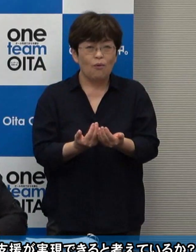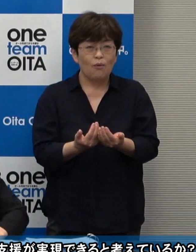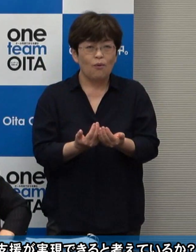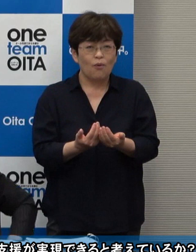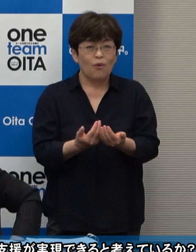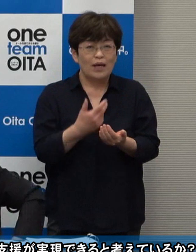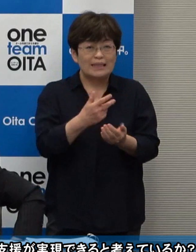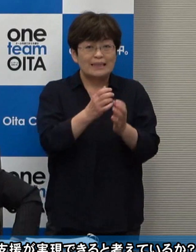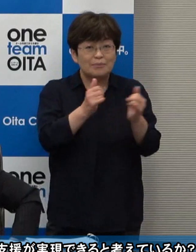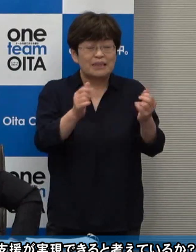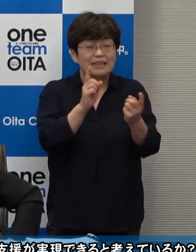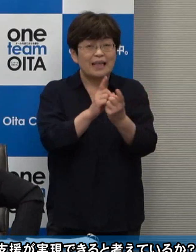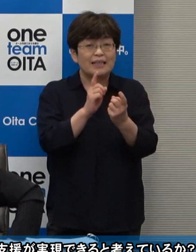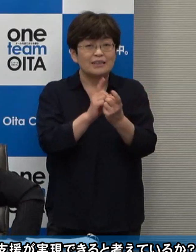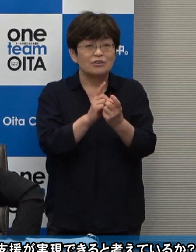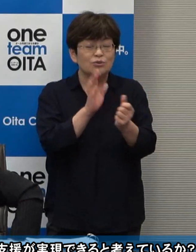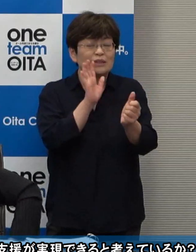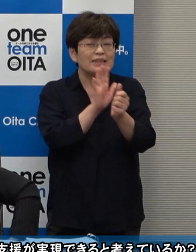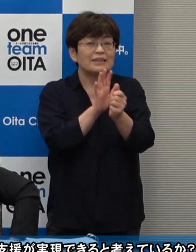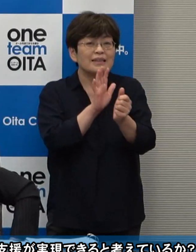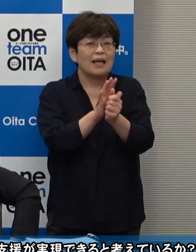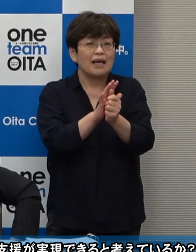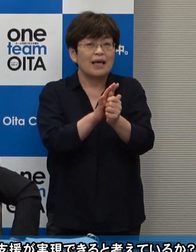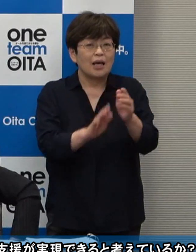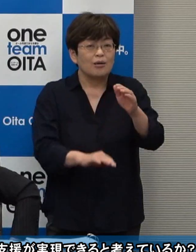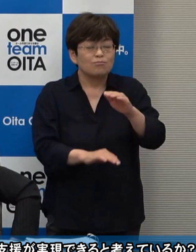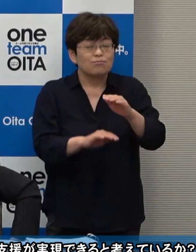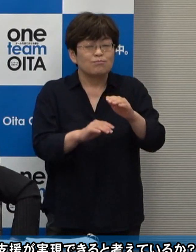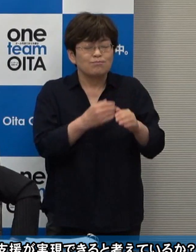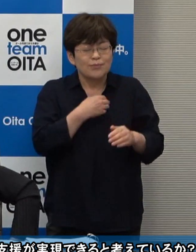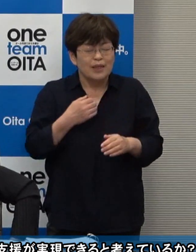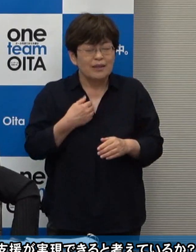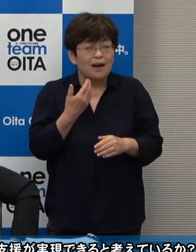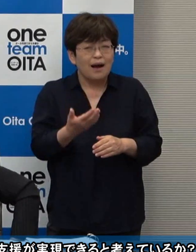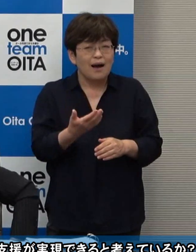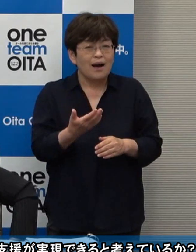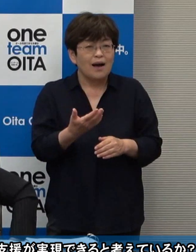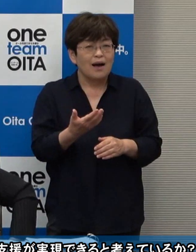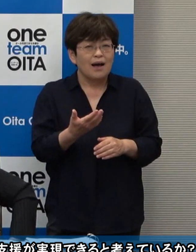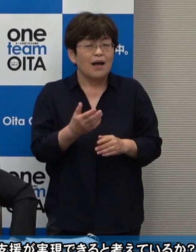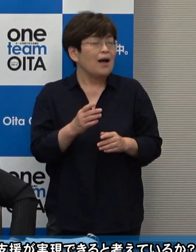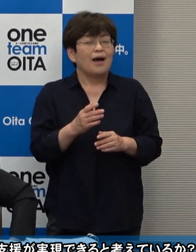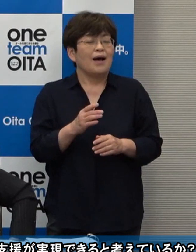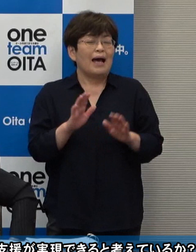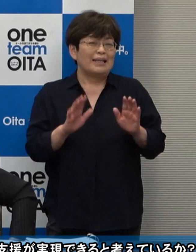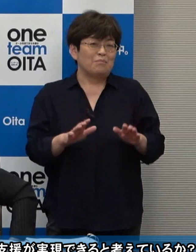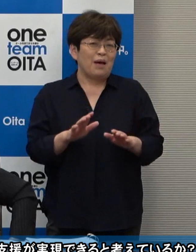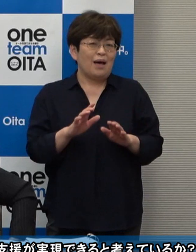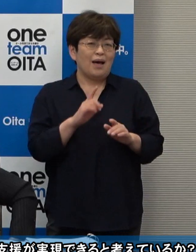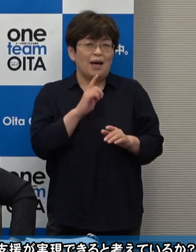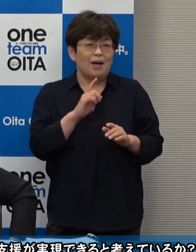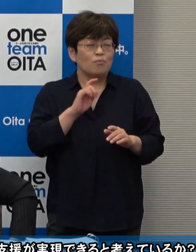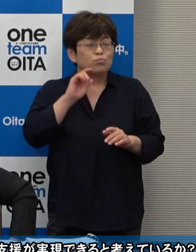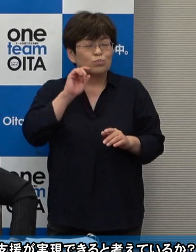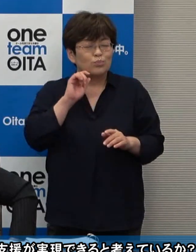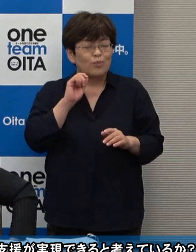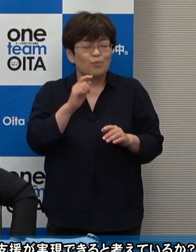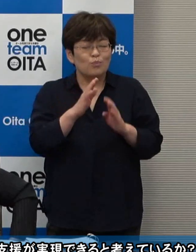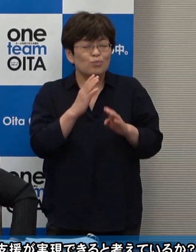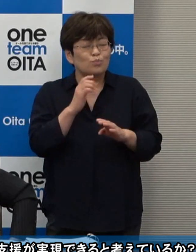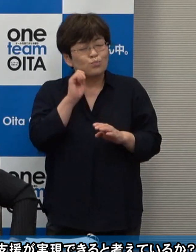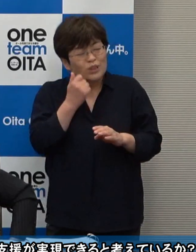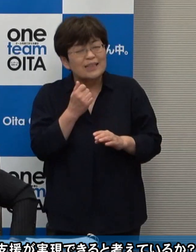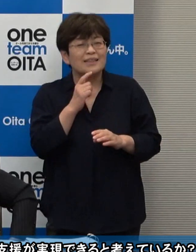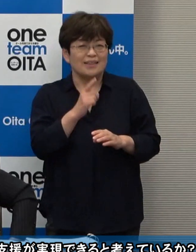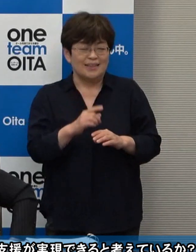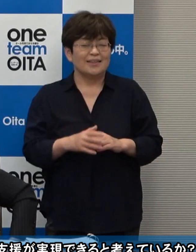援が実現できたかという質問についてはノーです。当然今すぐやらなきゃいけないことと、時間をかけて制度設計を